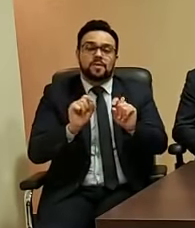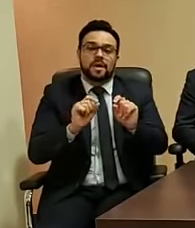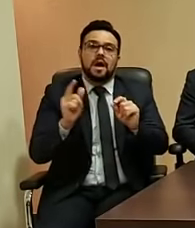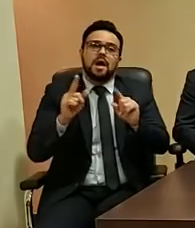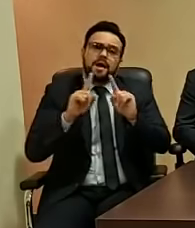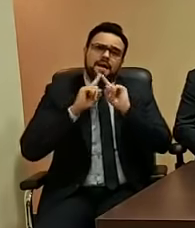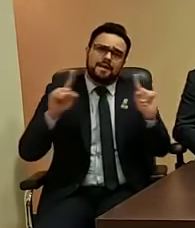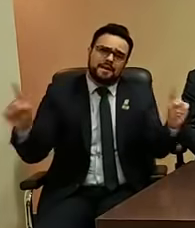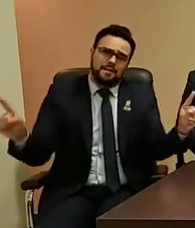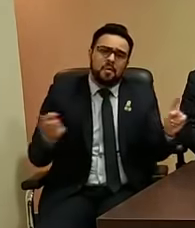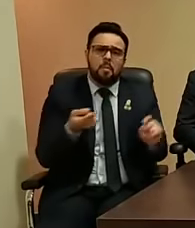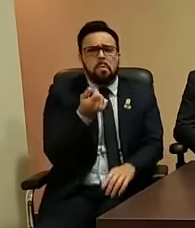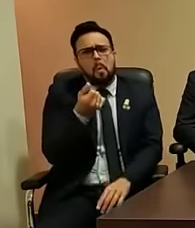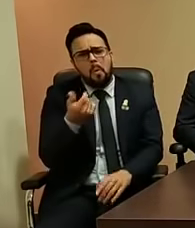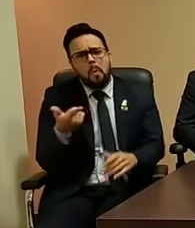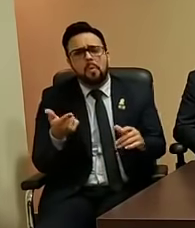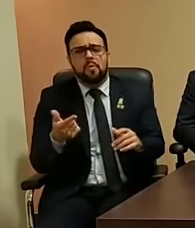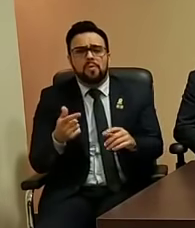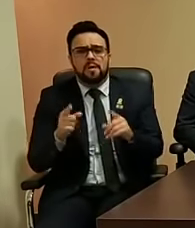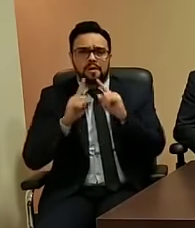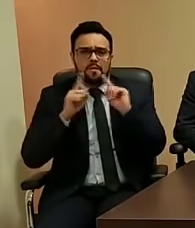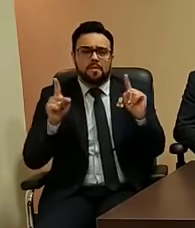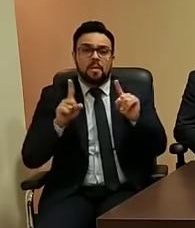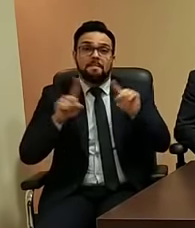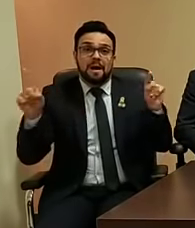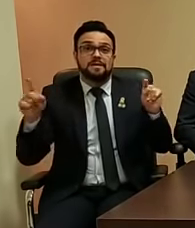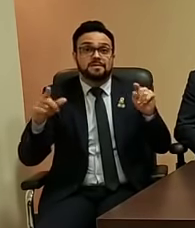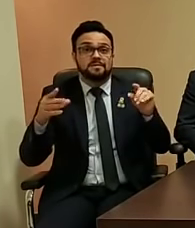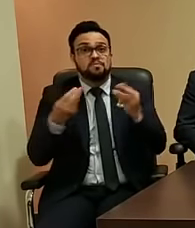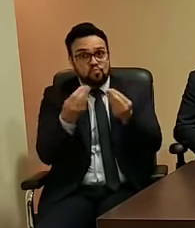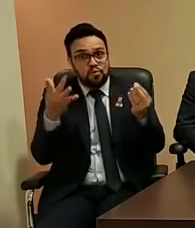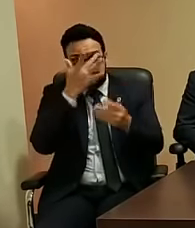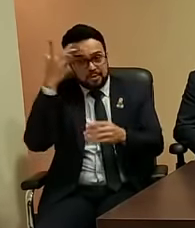Muita gente reclamou, dizendo que era pouco, etc. Mas muita gente gostou também.